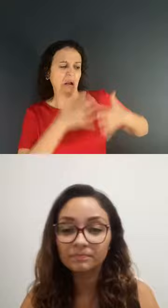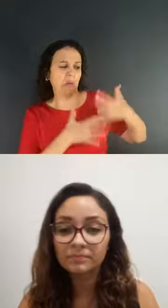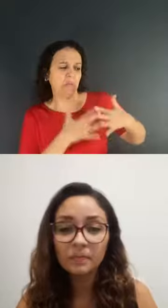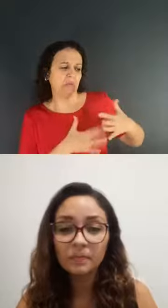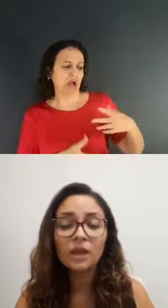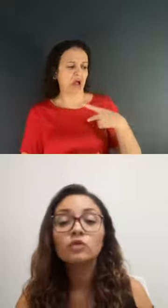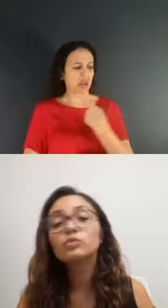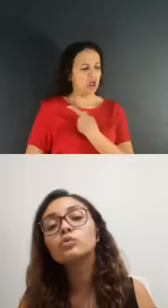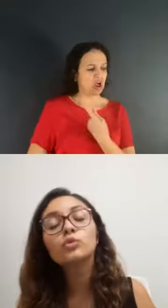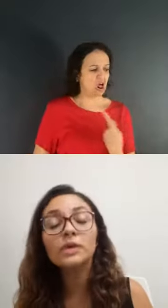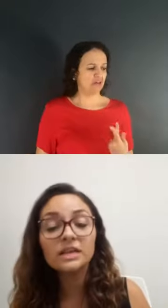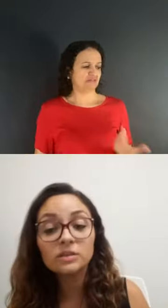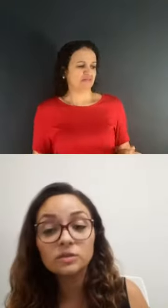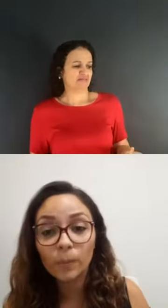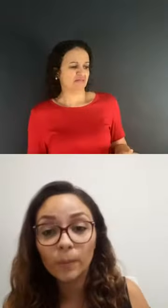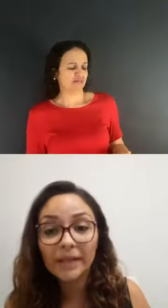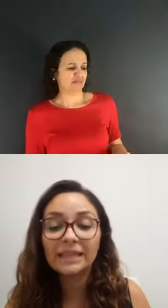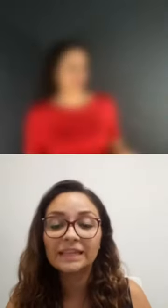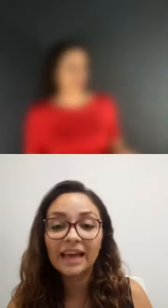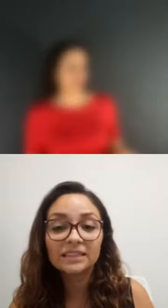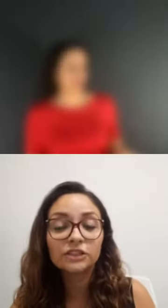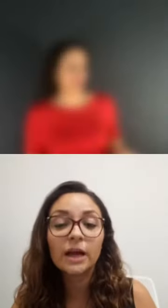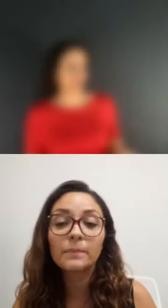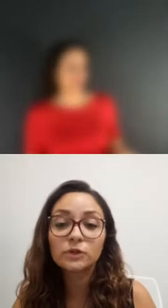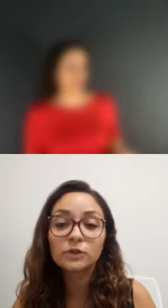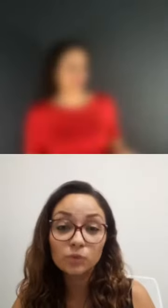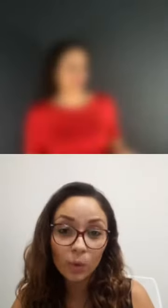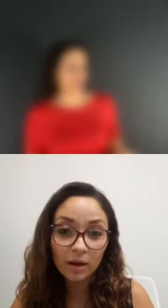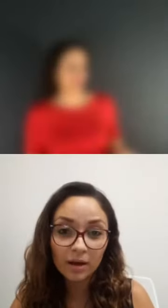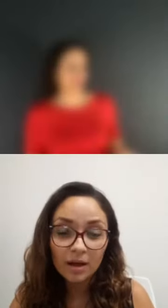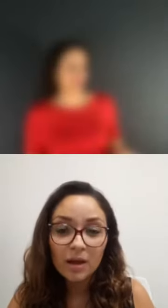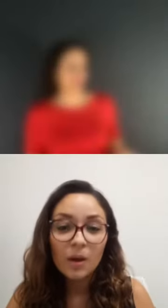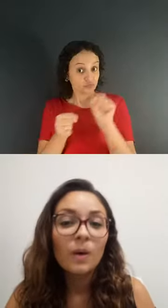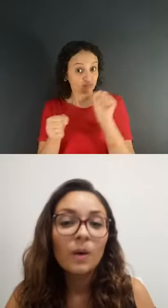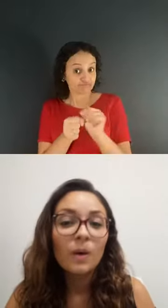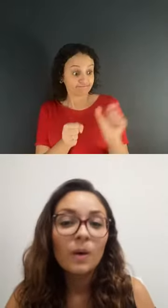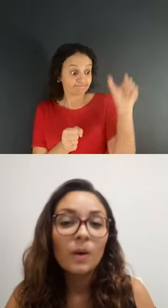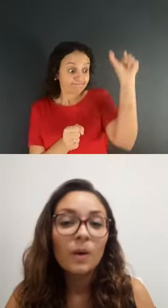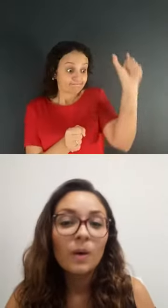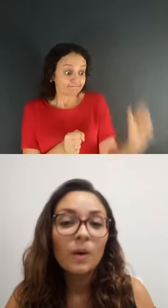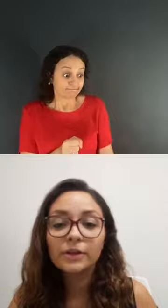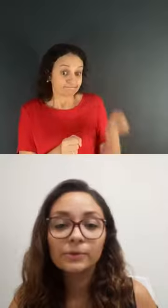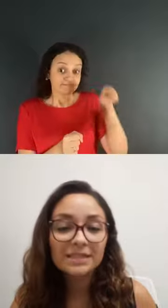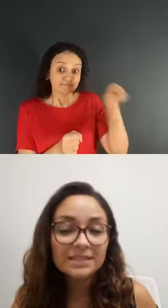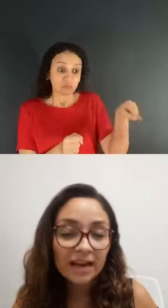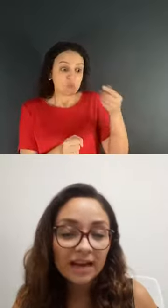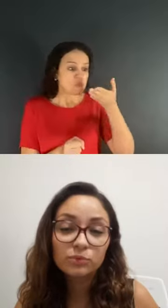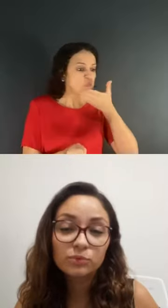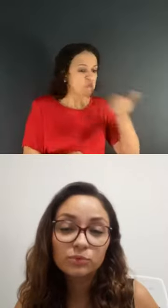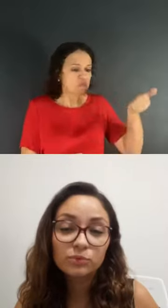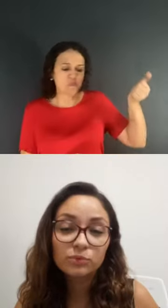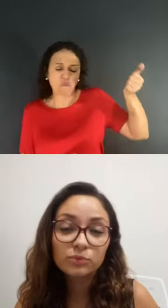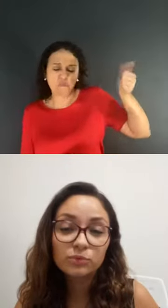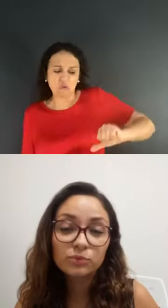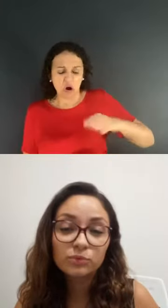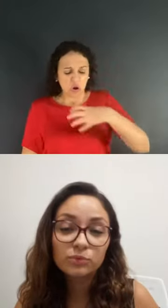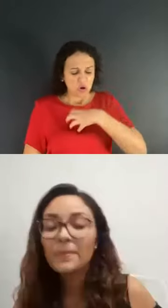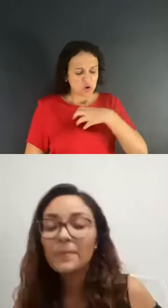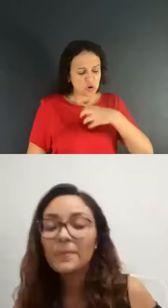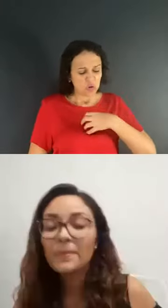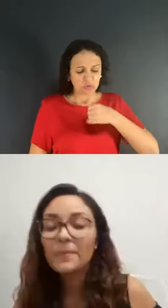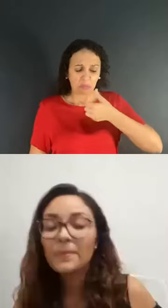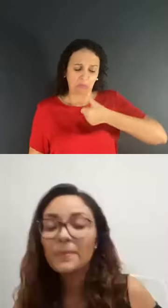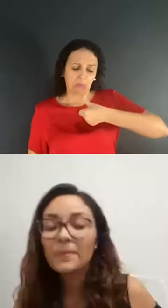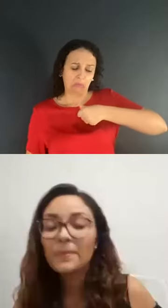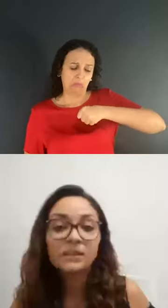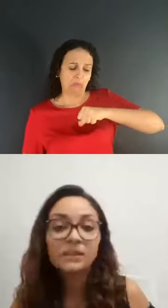demais. Tudo isso para tentar deixar a pessoa interiorizada possível. Para